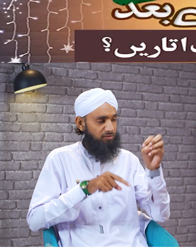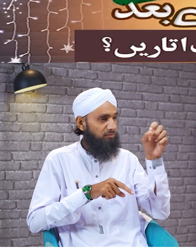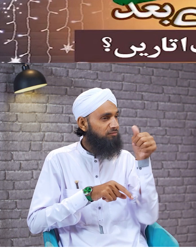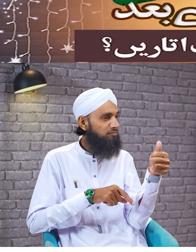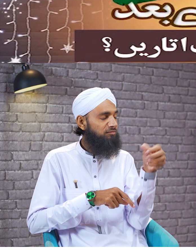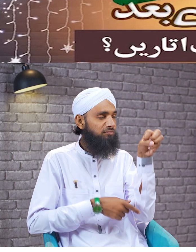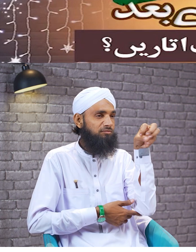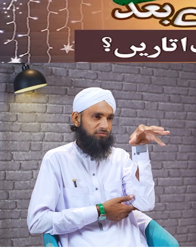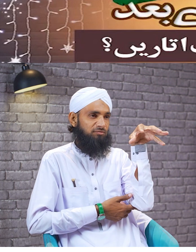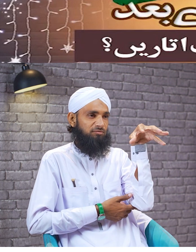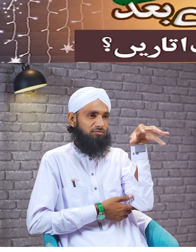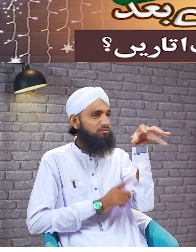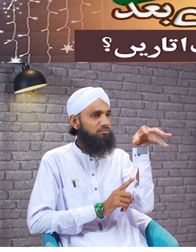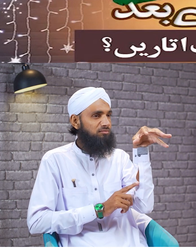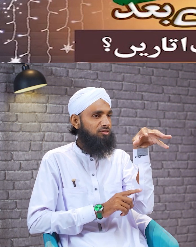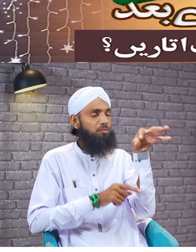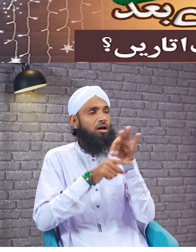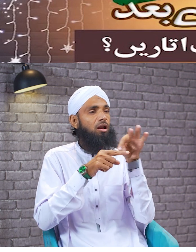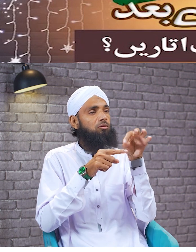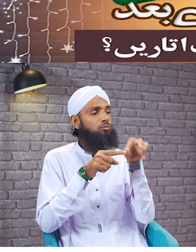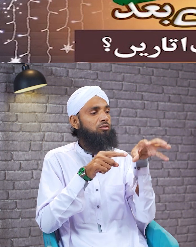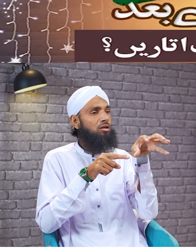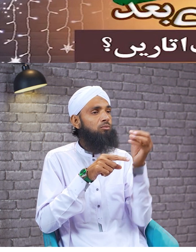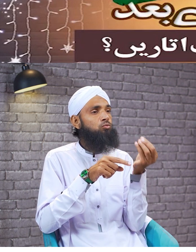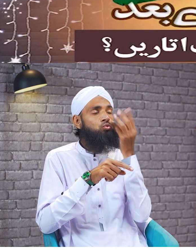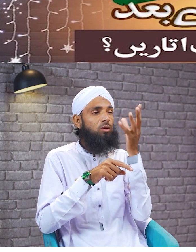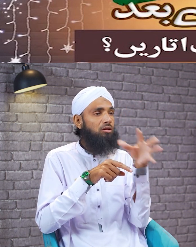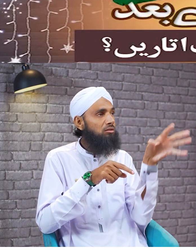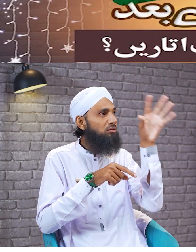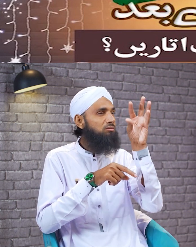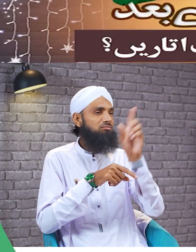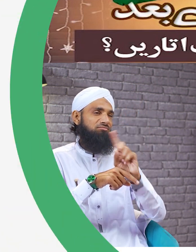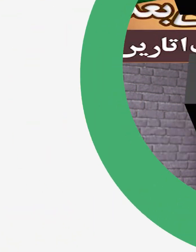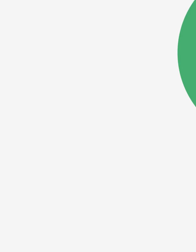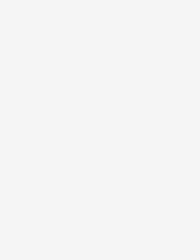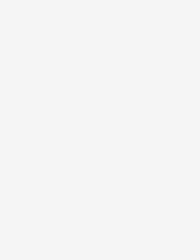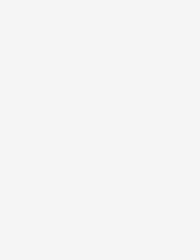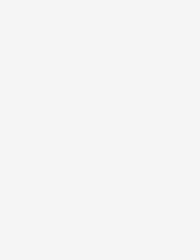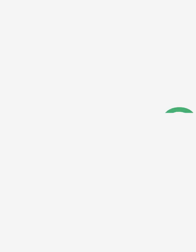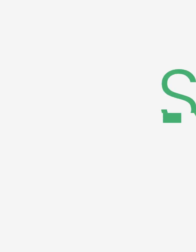जाते हैं, रात को लोग चले गए तो बत्ती भी चली गई, इसकी भी छुट्टी।